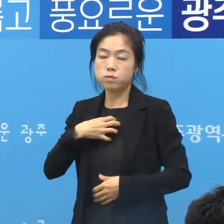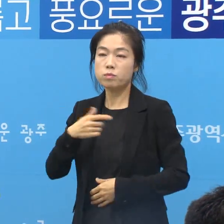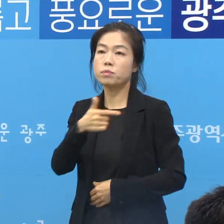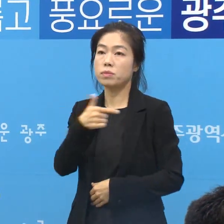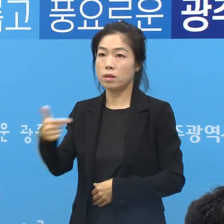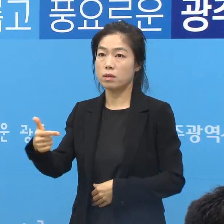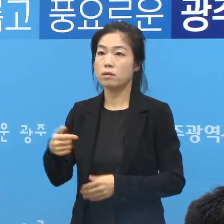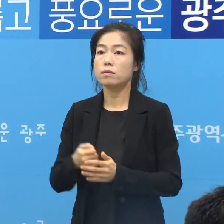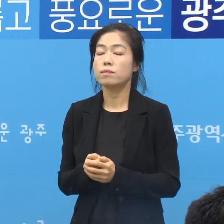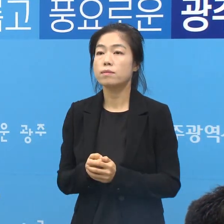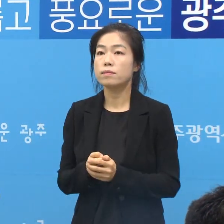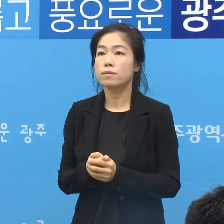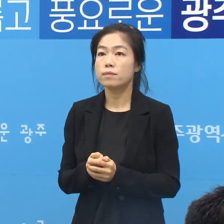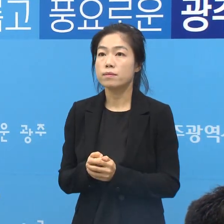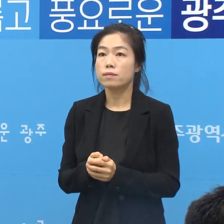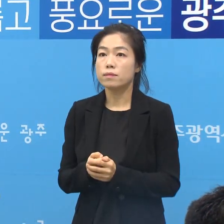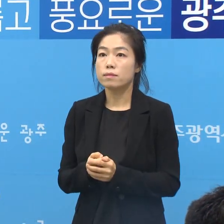있습니다.